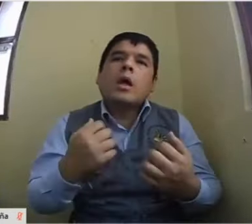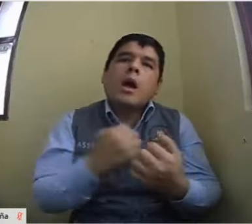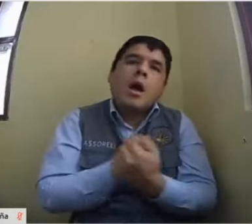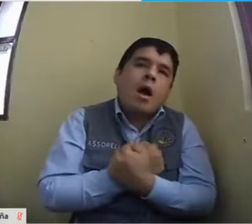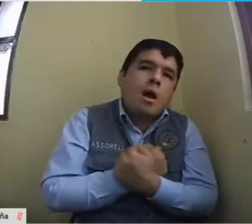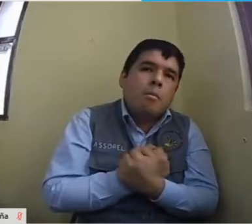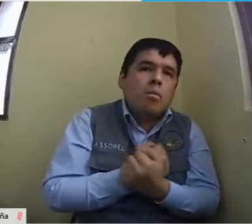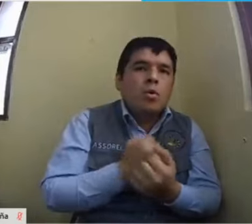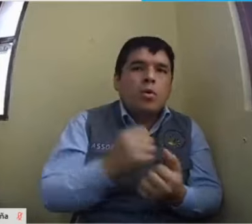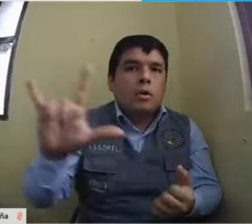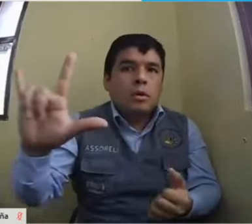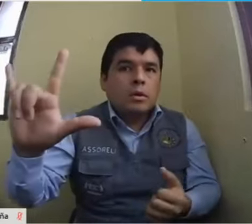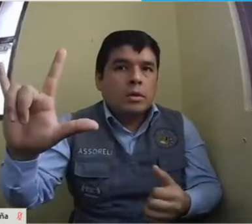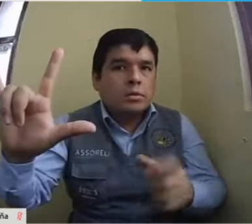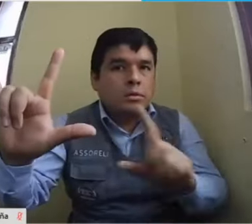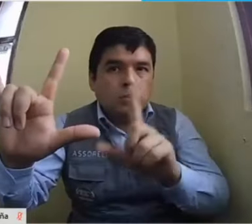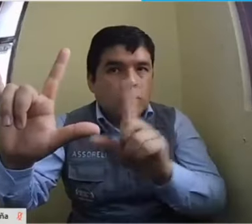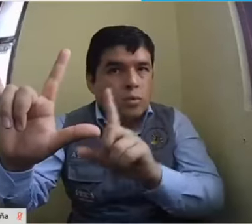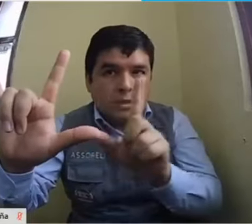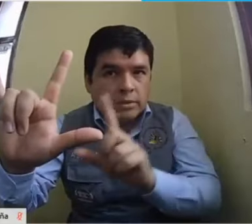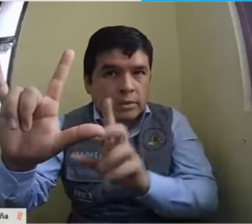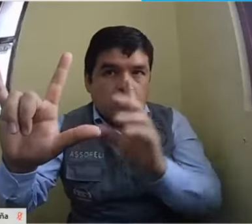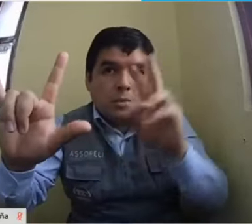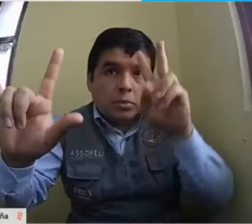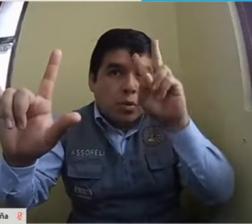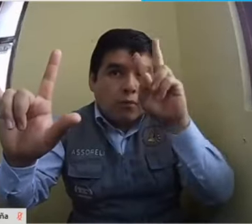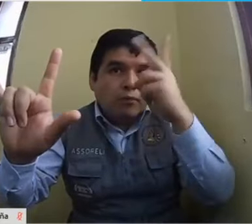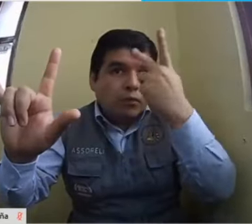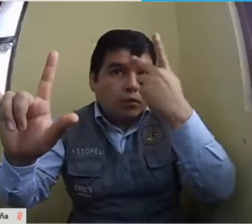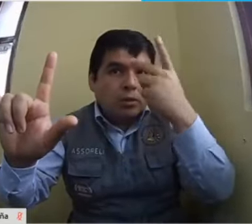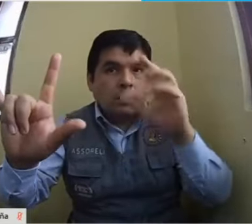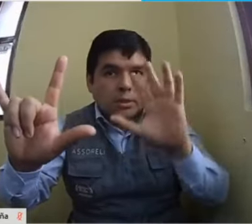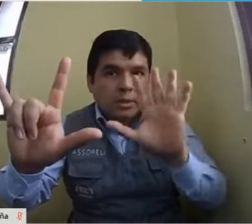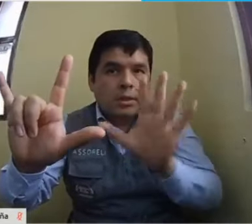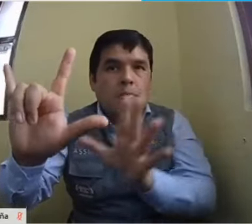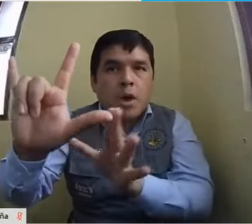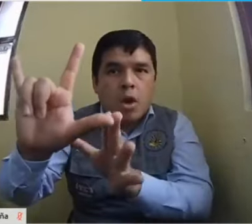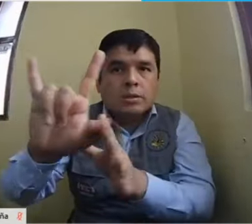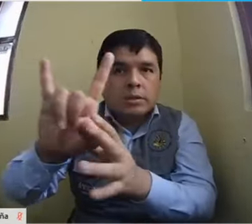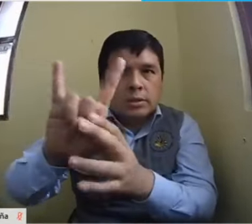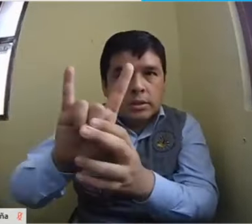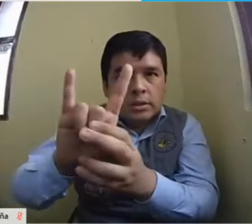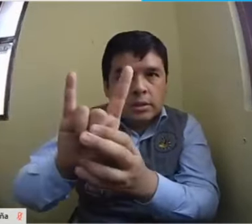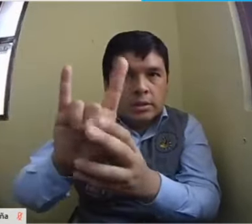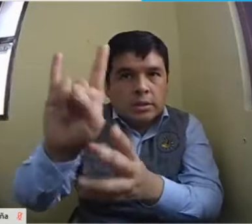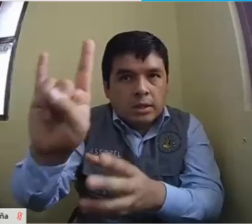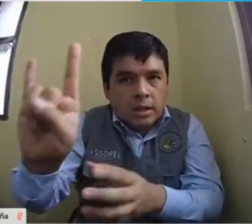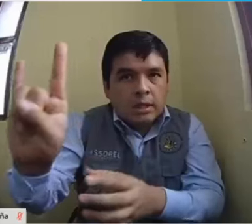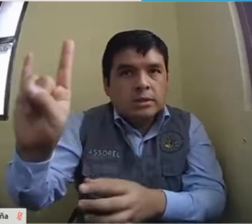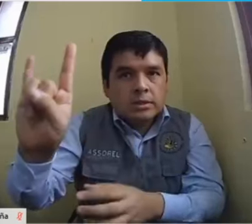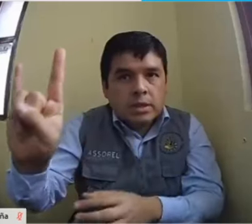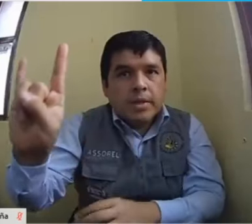Es yo quiero, te quiero, con el pulgar abierto. Es una señal que usan mucho las personas